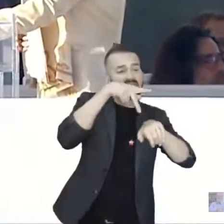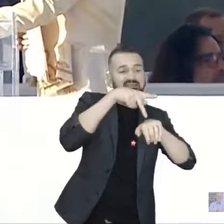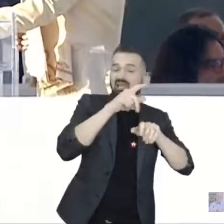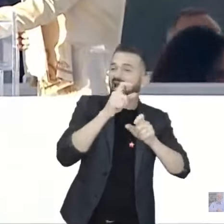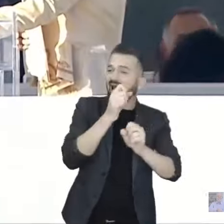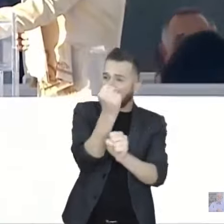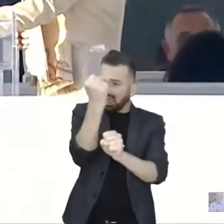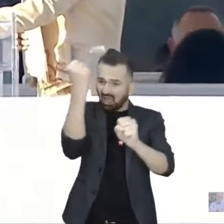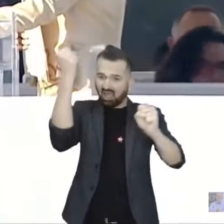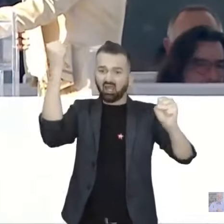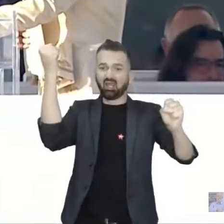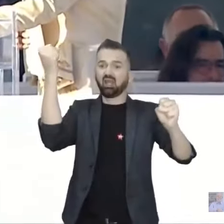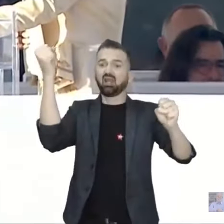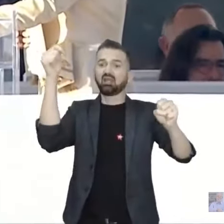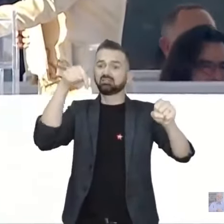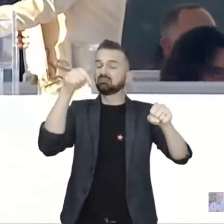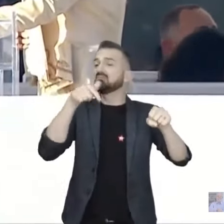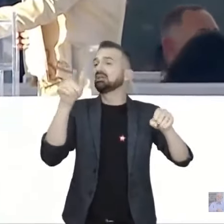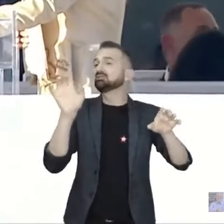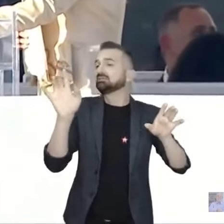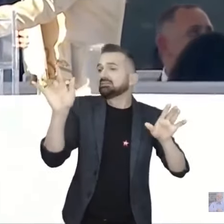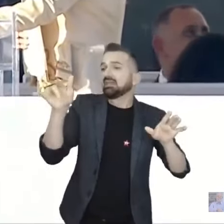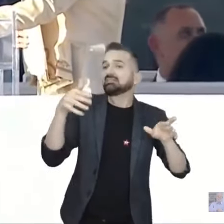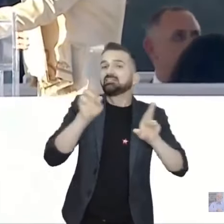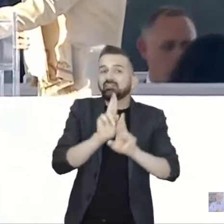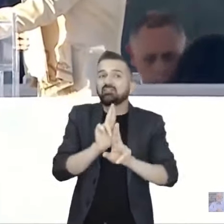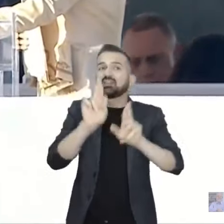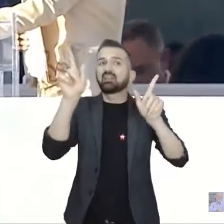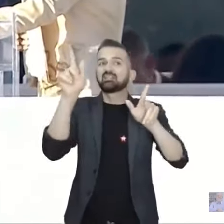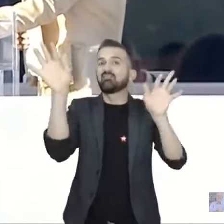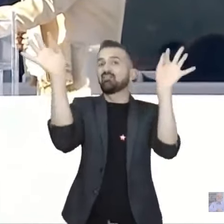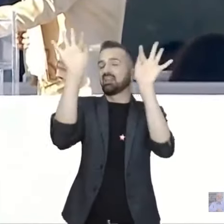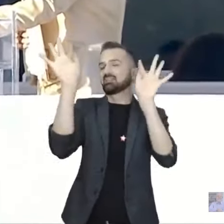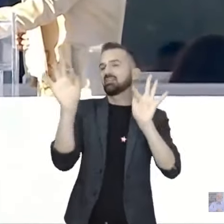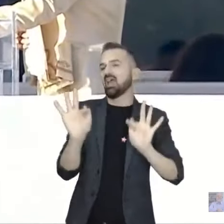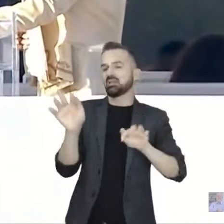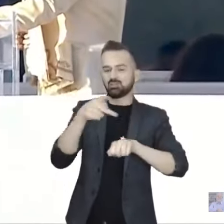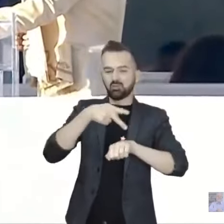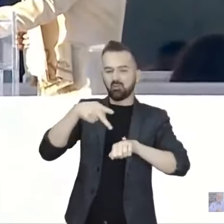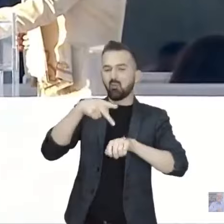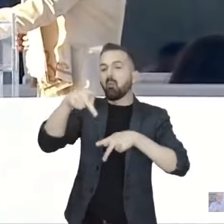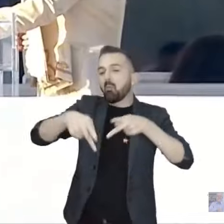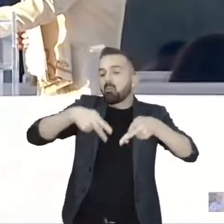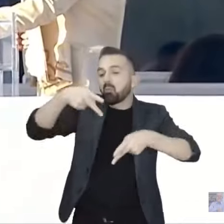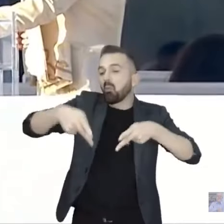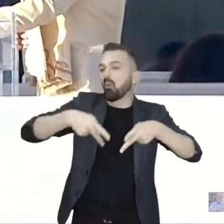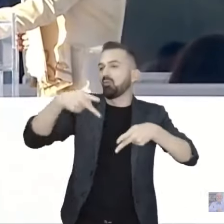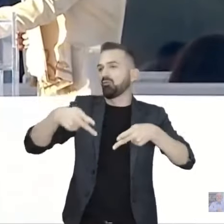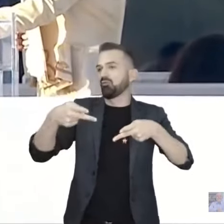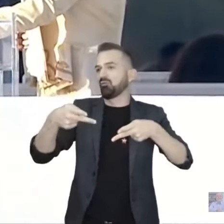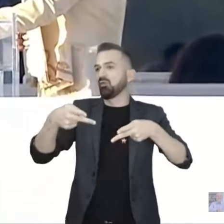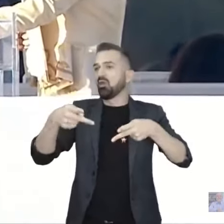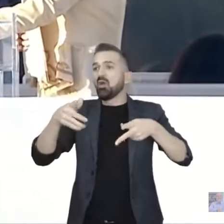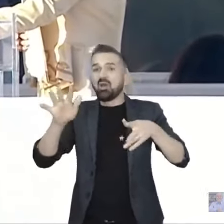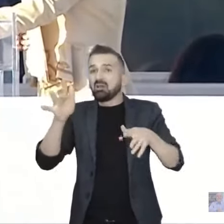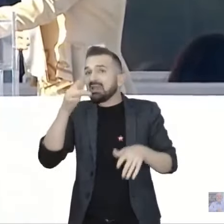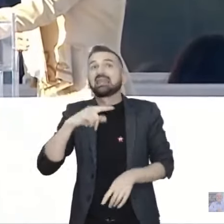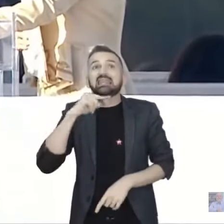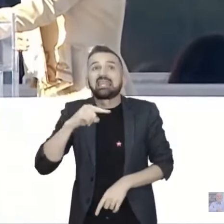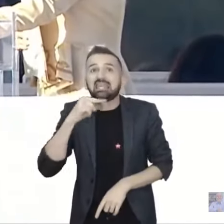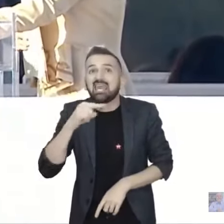grandeza de um país reside na felicidade de seu povo. E ninguém é feliz, de fato, em meio a